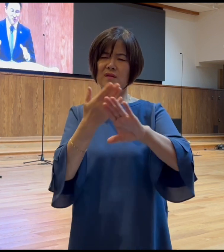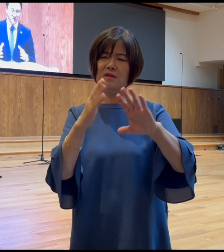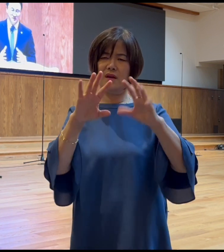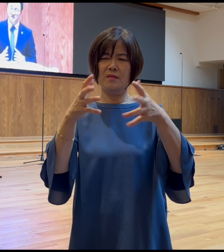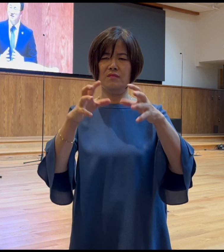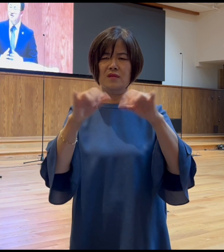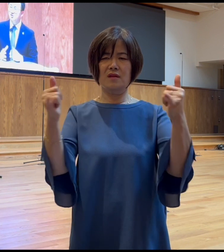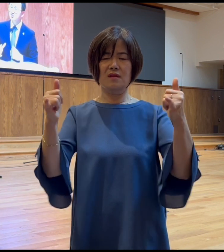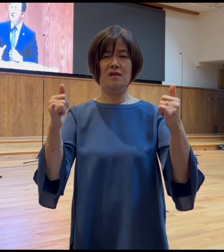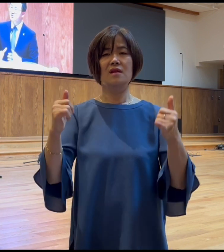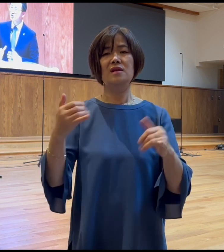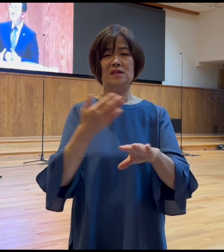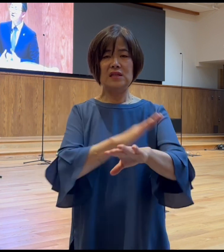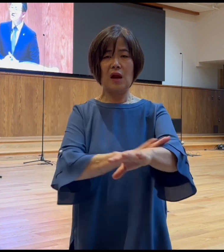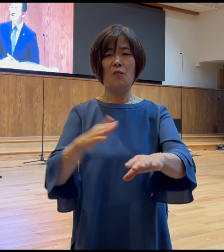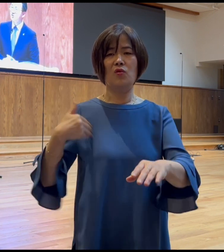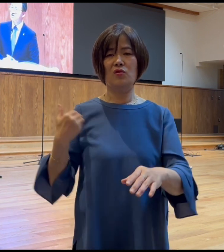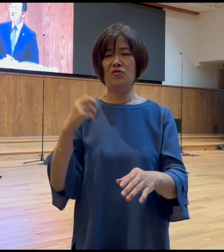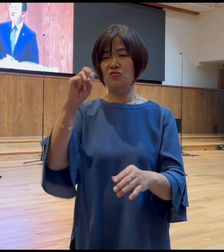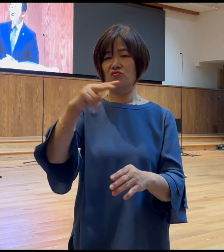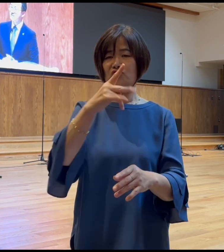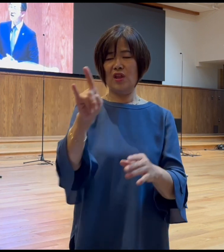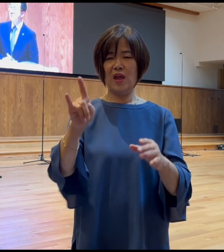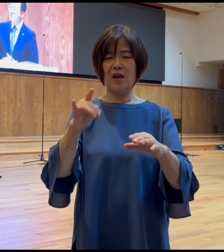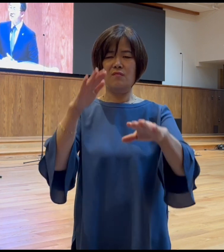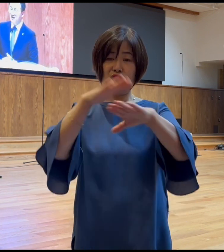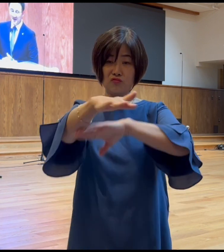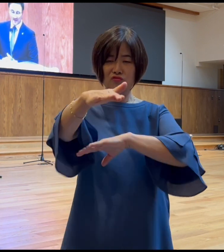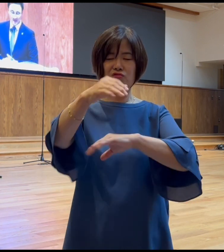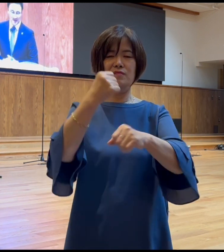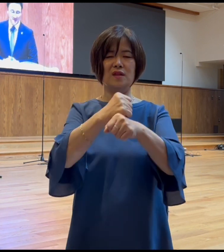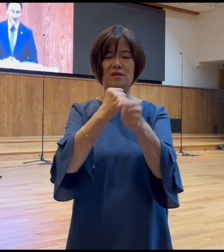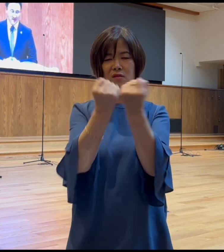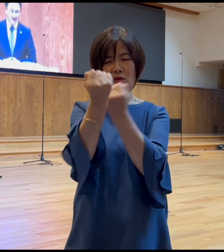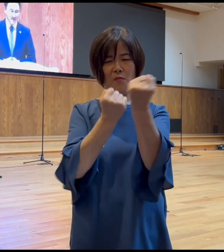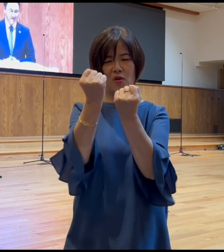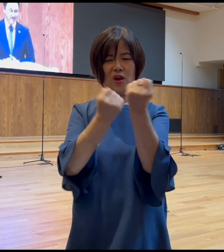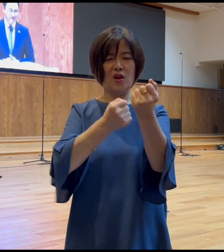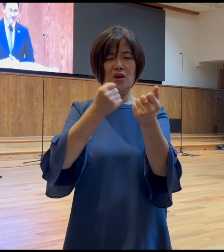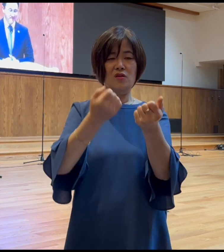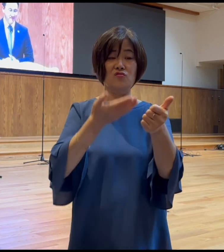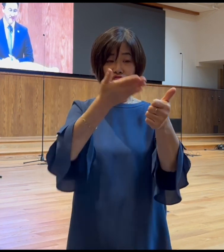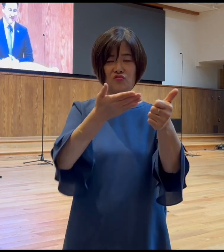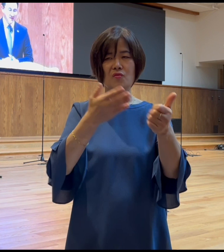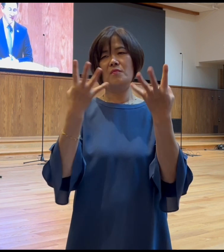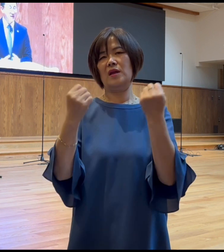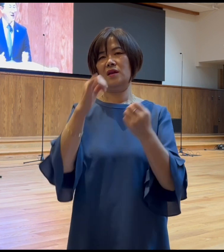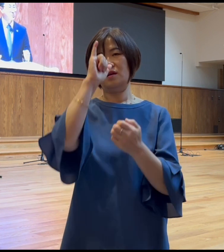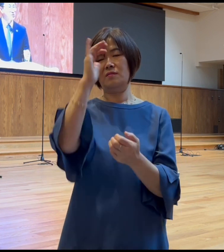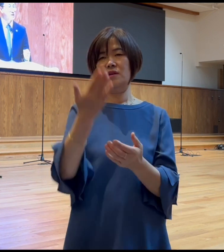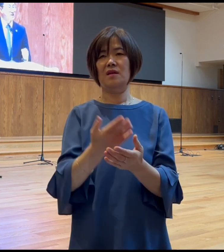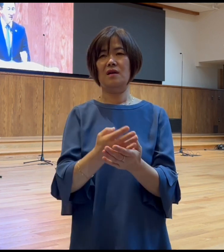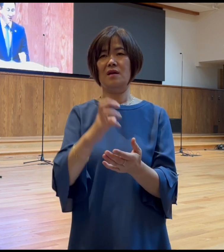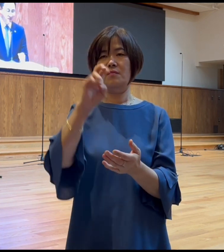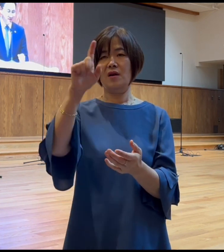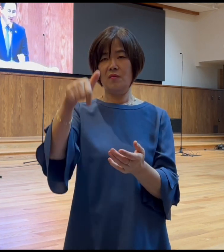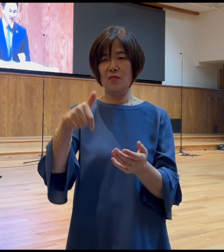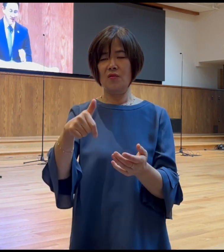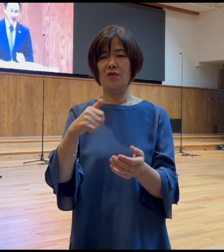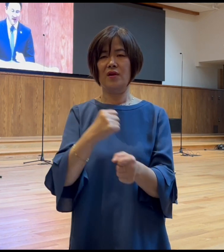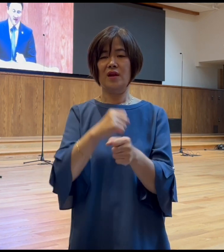유대인들의 풍습을 이 추가로 설명하는 내용들이 마가복음에 많이 있습니다. 이 마가복음이